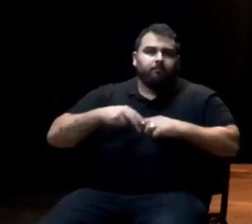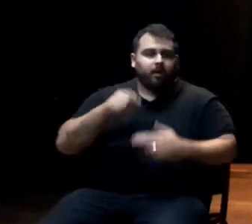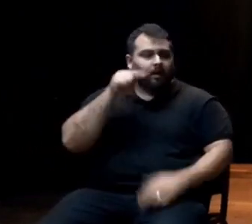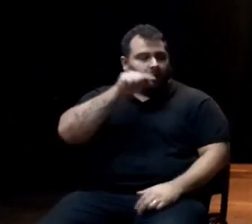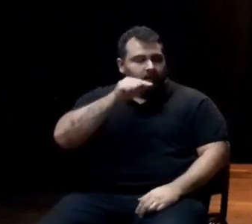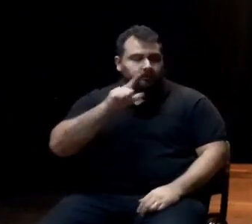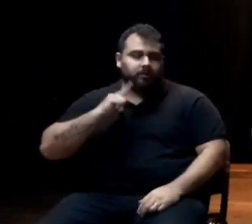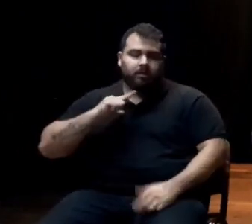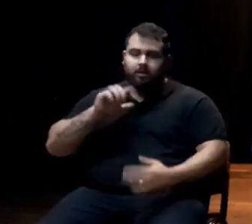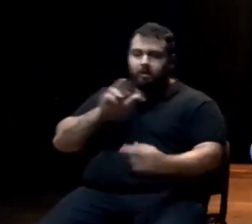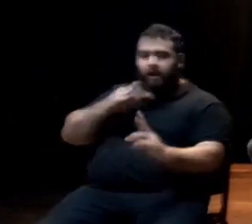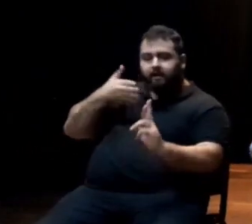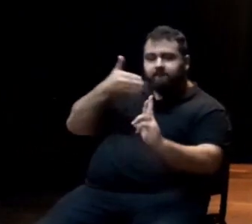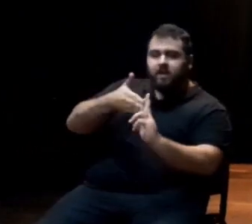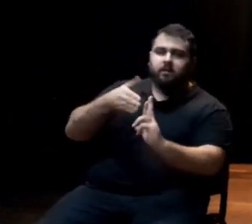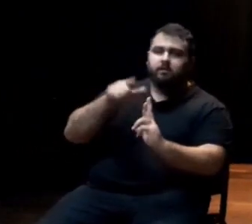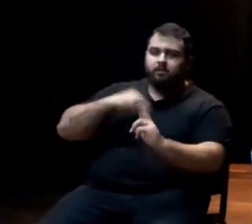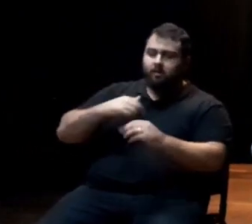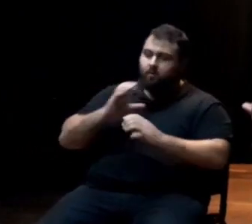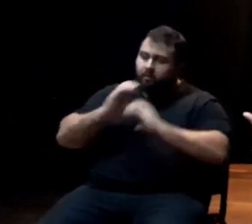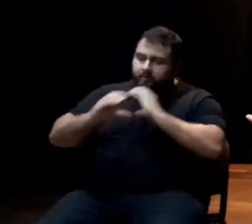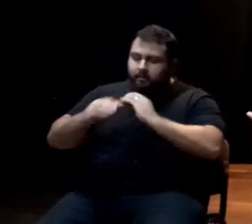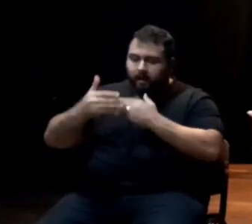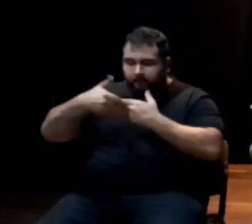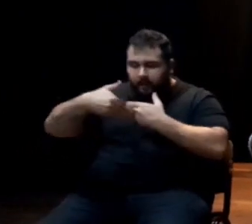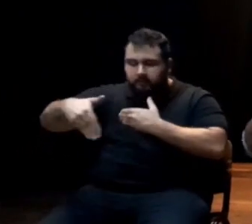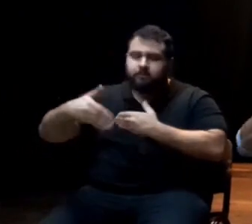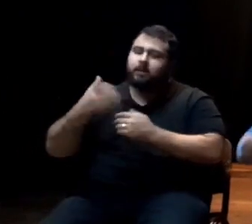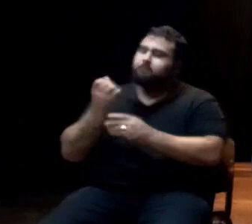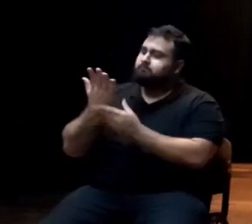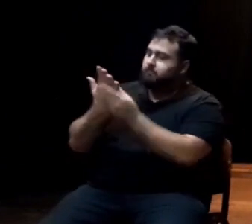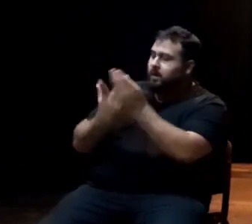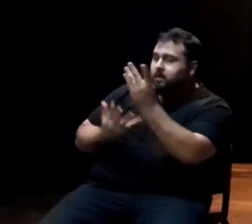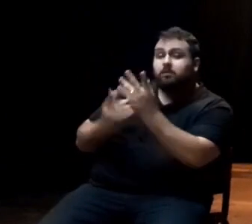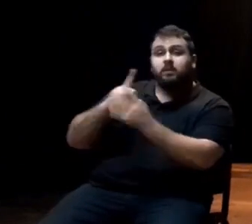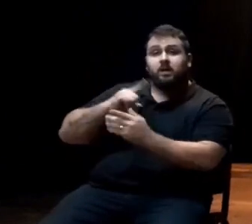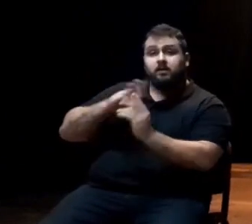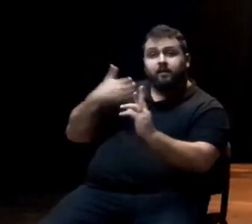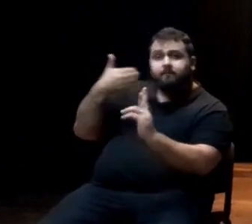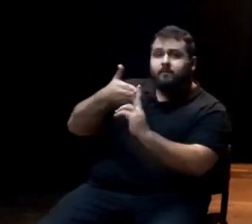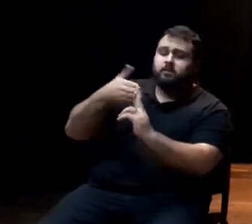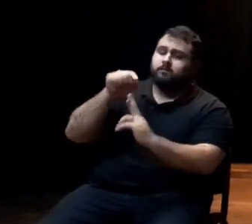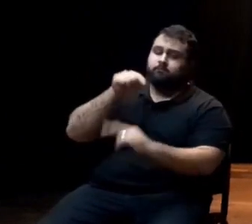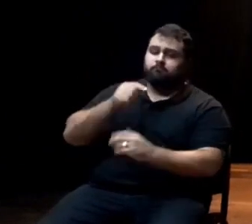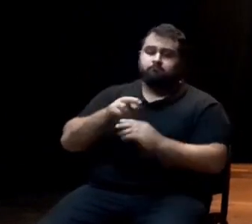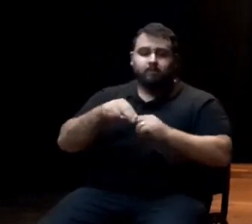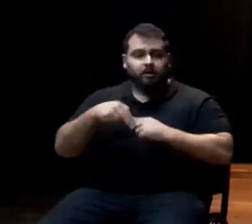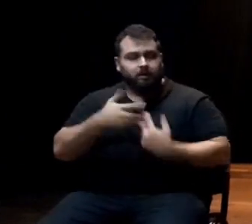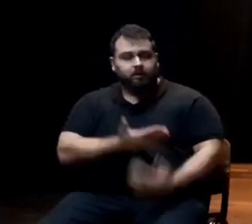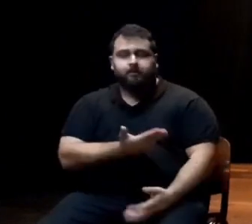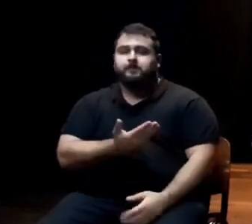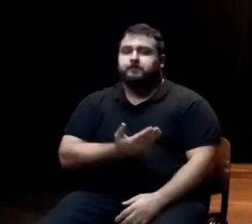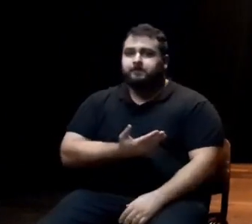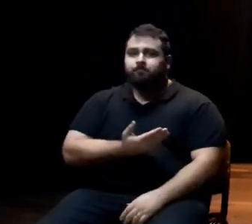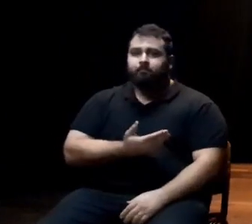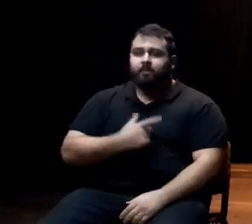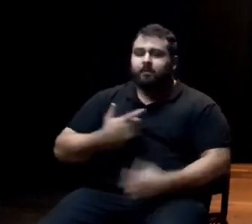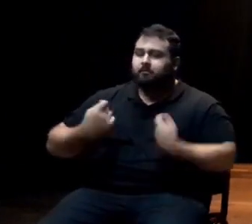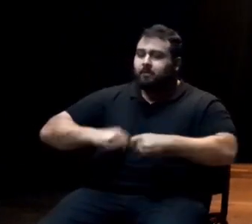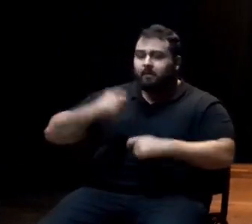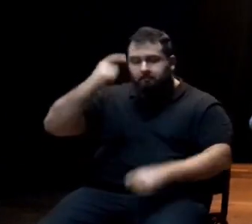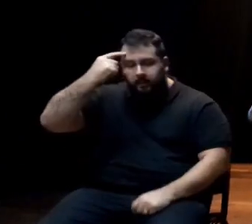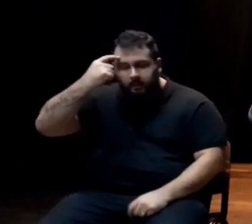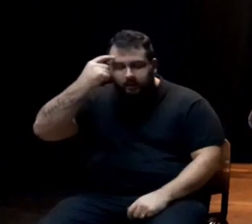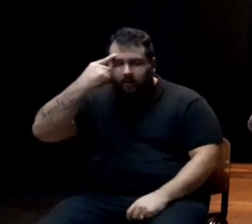ter a referência da comunicação a partir das mãos, sabe? A mão tem essa referência para eles. Então, assim, você tem que pensar o